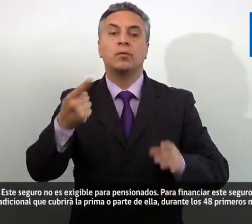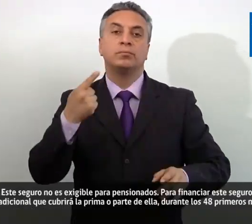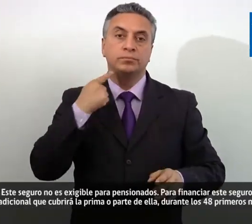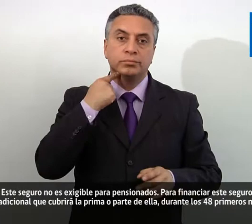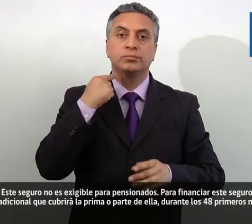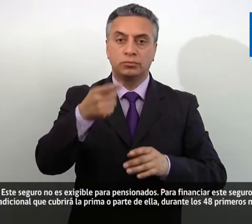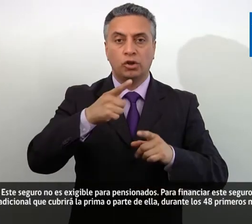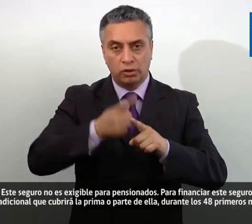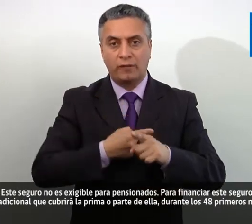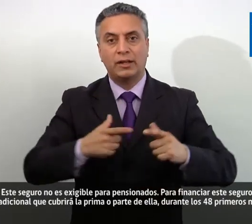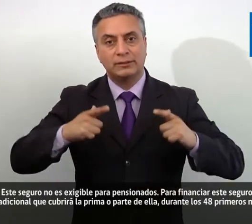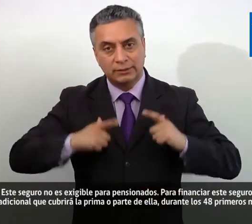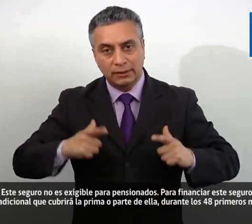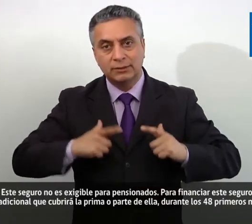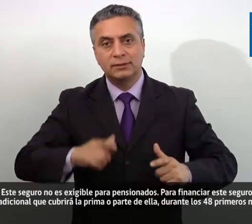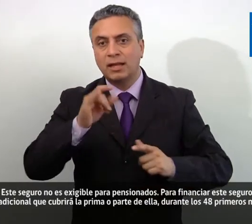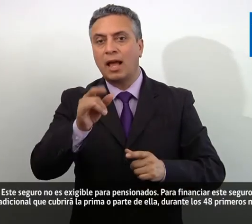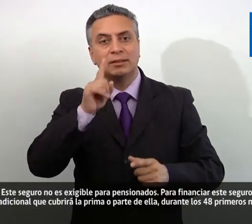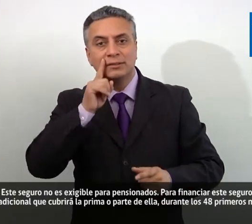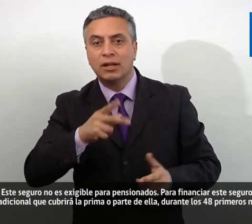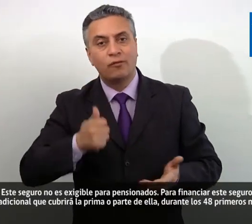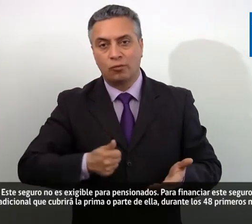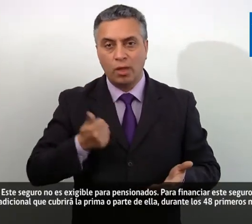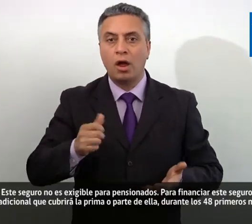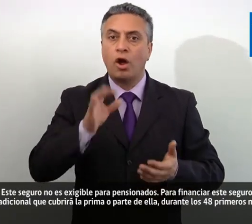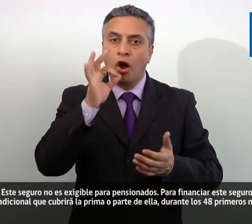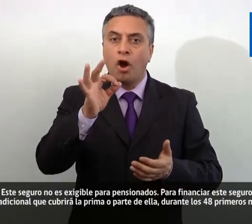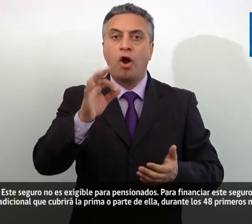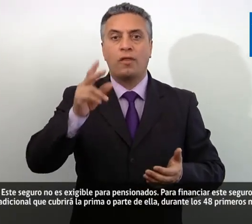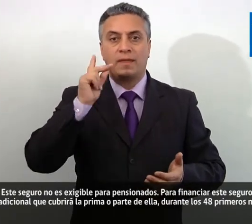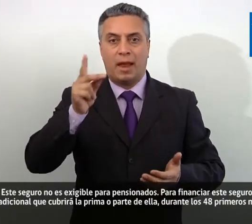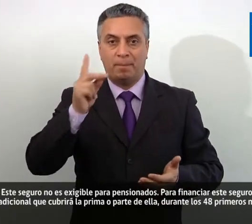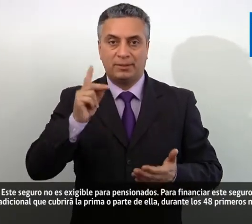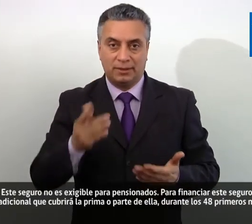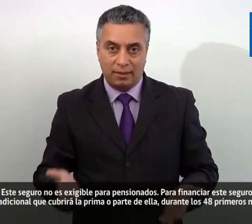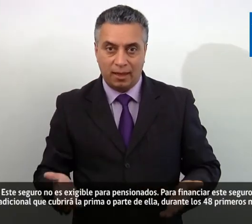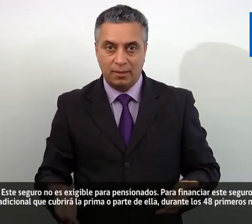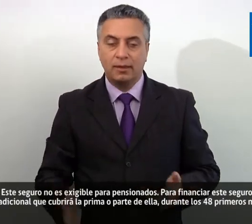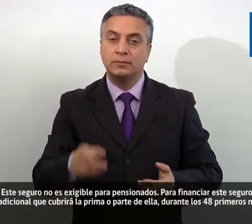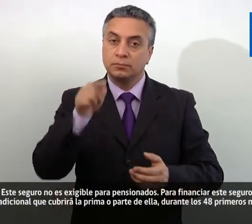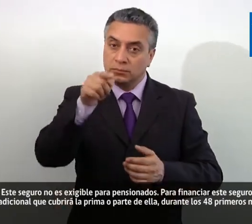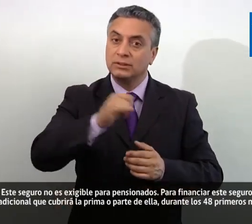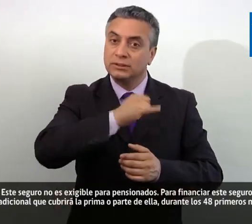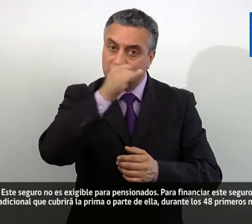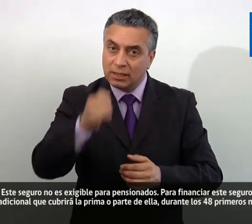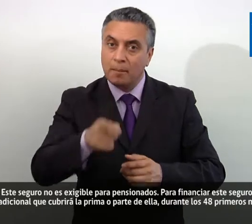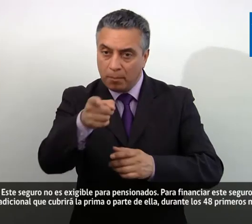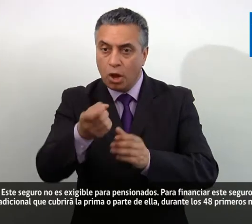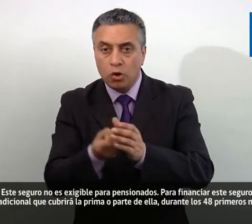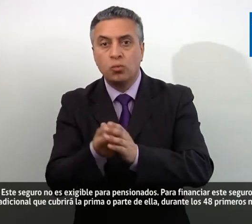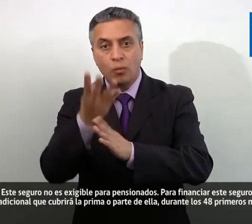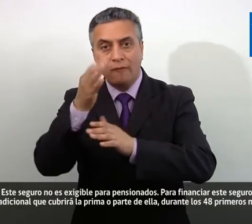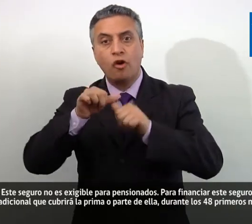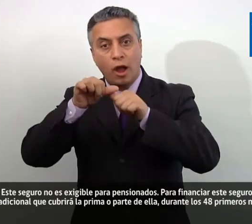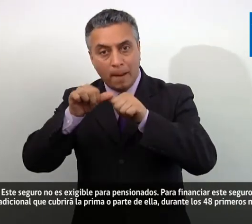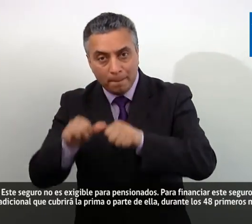ya indemnizada. Este seguro no es exigible para pensionados. Para financiar este seguro,